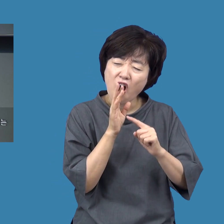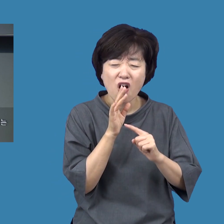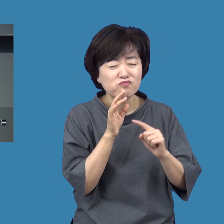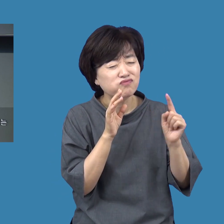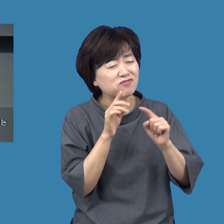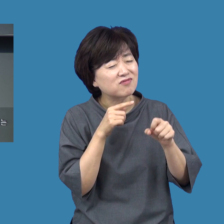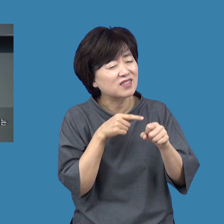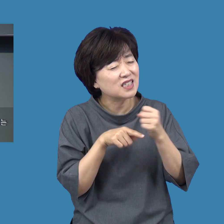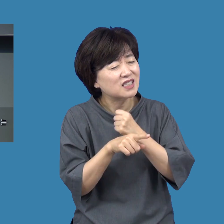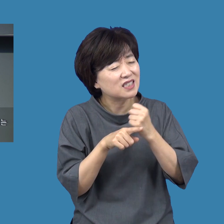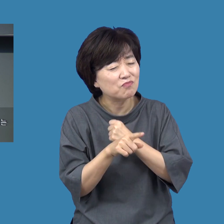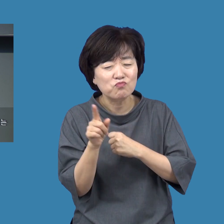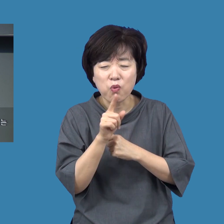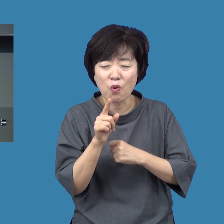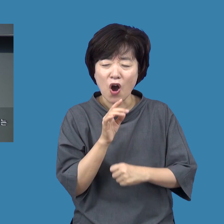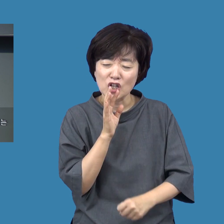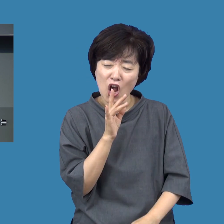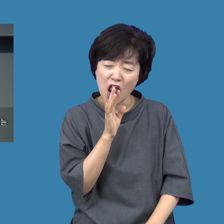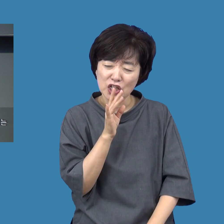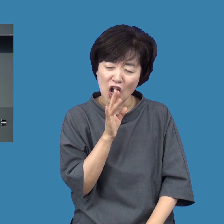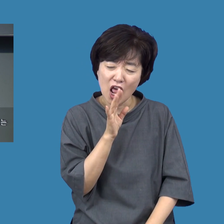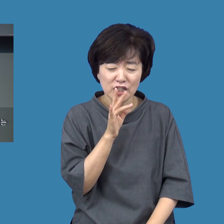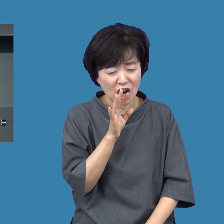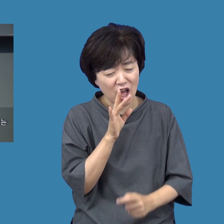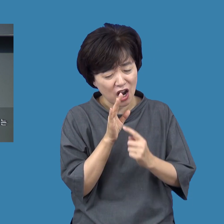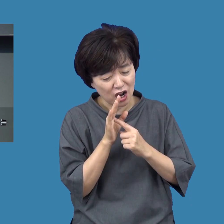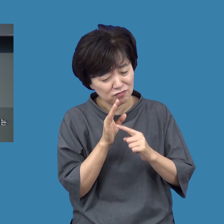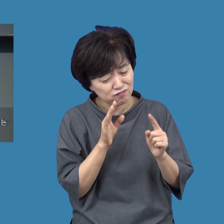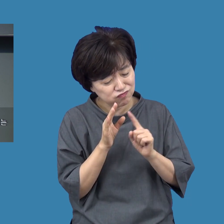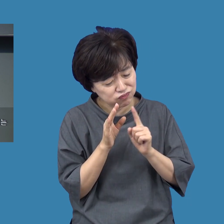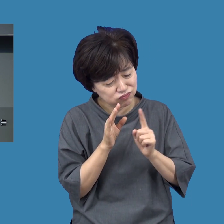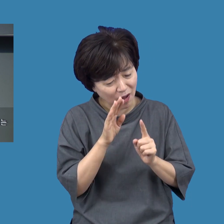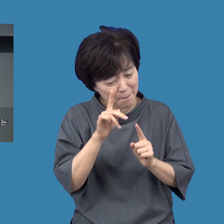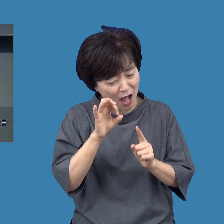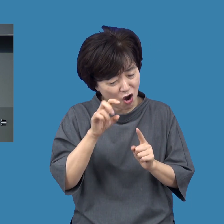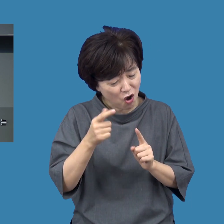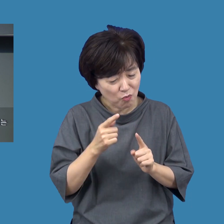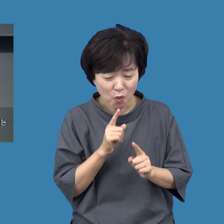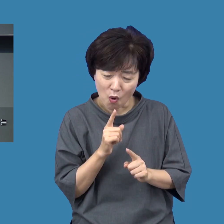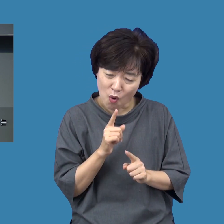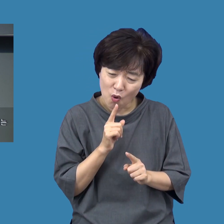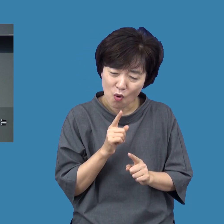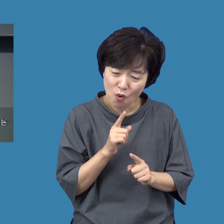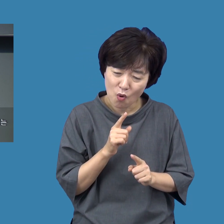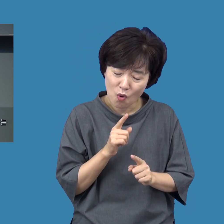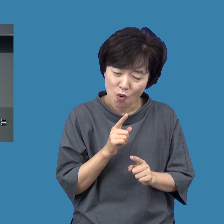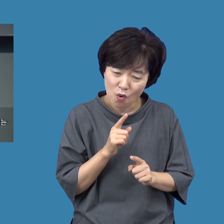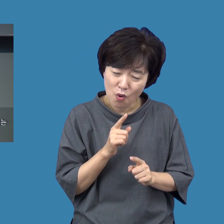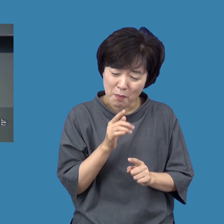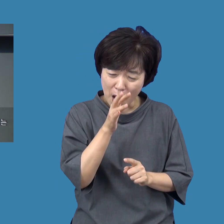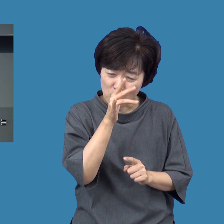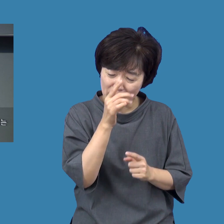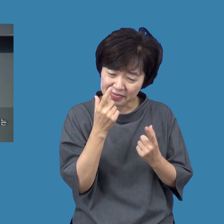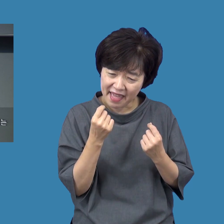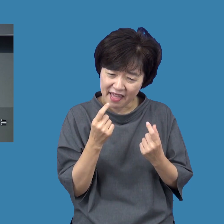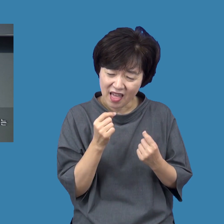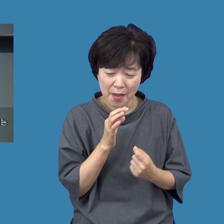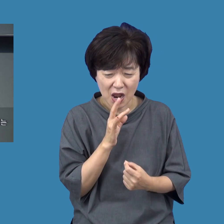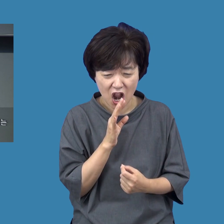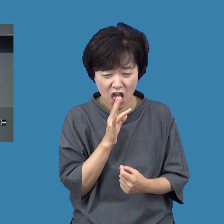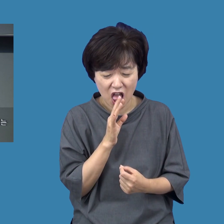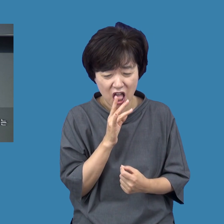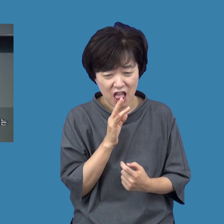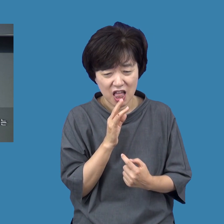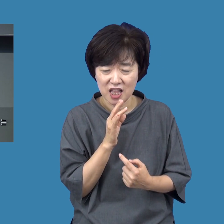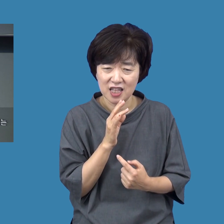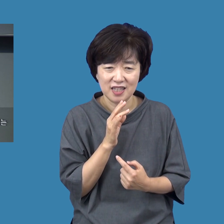근데 이렇게 뜻도 없는 말을 샬랄라 하는 게 이게 무슨, 이거 꼭 바보 같은 짓 아니야? 이런 생각 드신 분